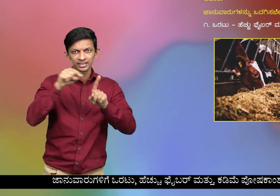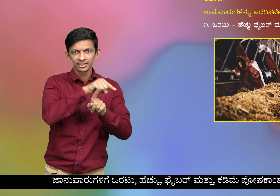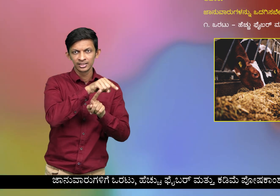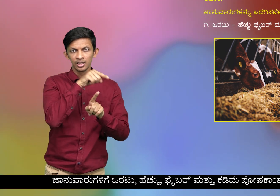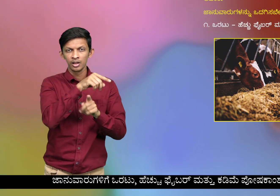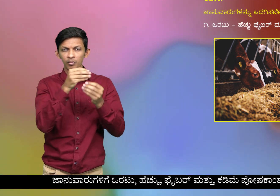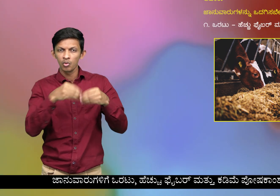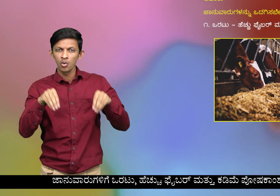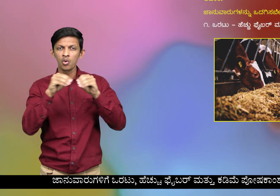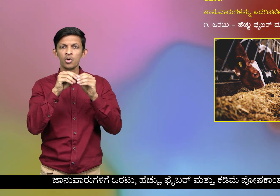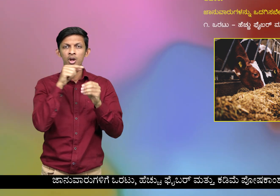ಒದಗಿಸಬೇಕು.